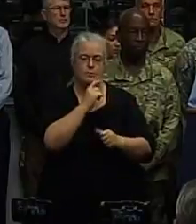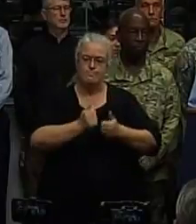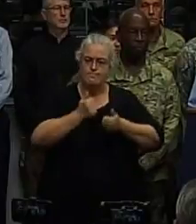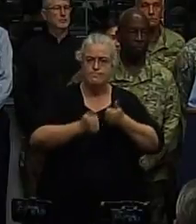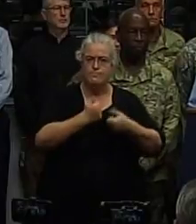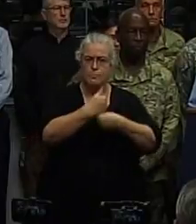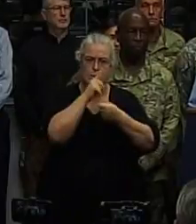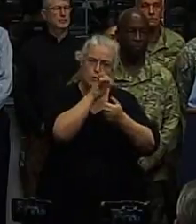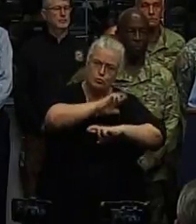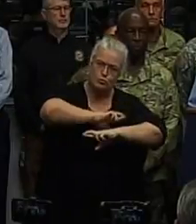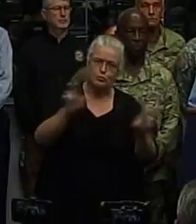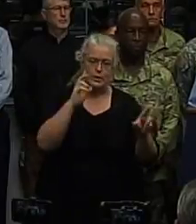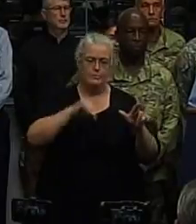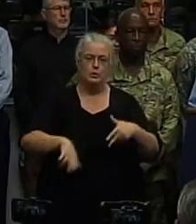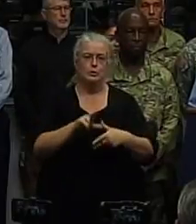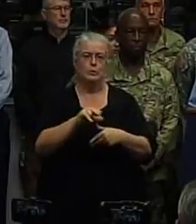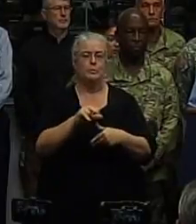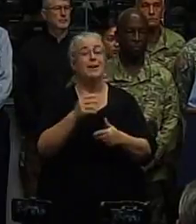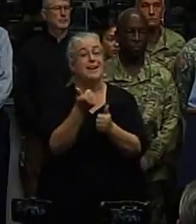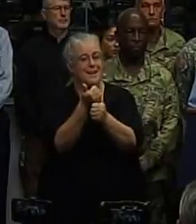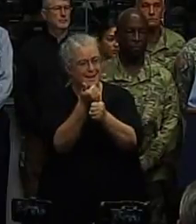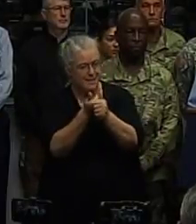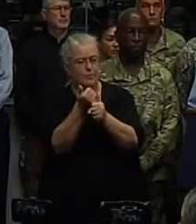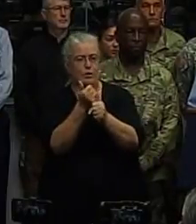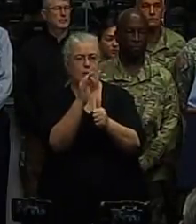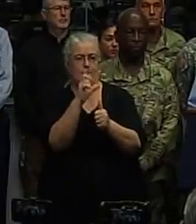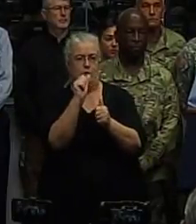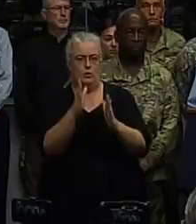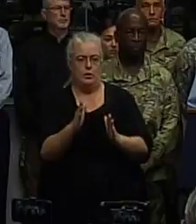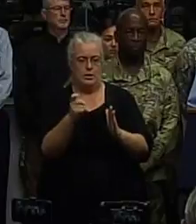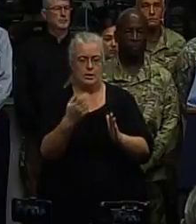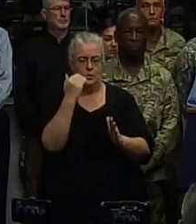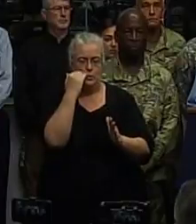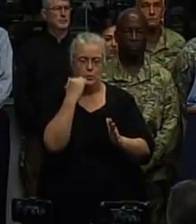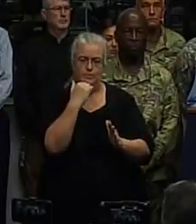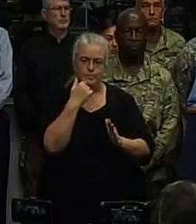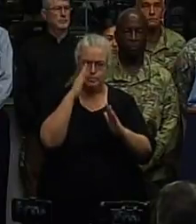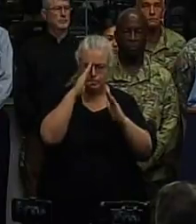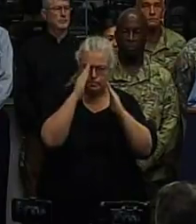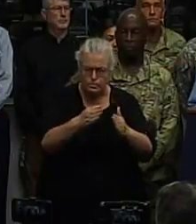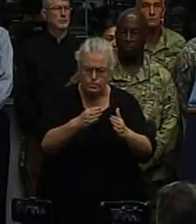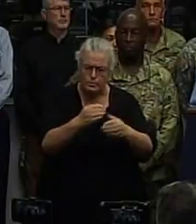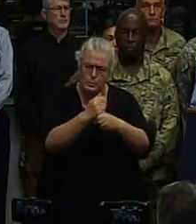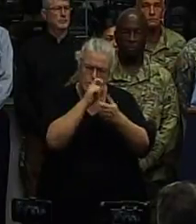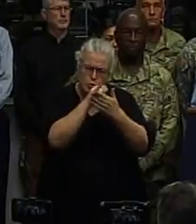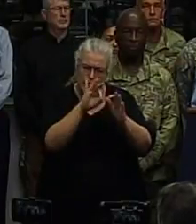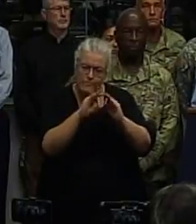Προετοιμαζόμαστε πολύ καλά για αυτόν τον τυφώνα και κάθε κάτοικος θα πρέπει να το πάρει πολύ σοβαρά και να προστατέψει την οικογένειά του.